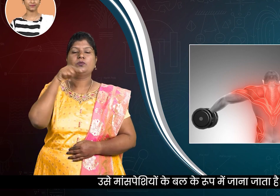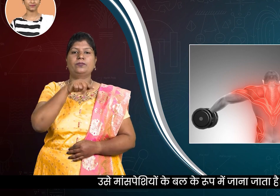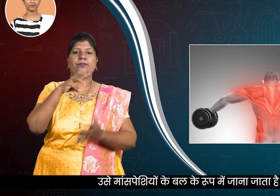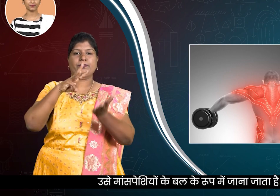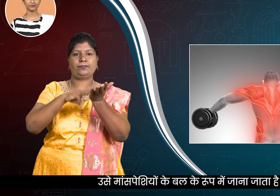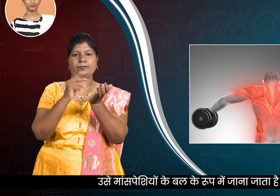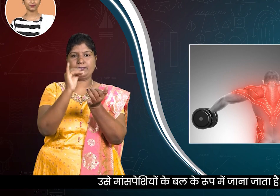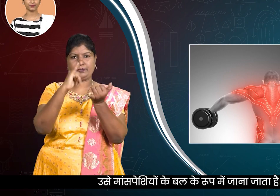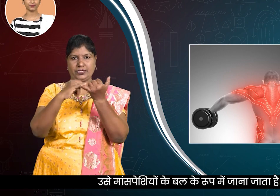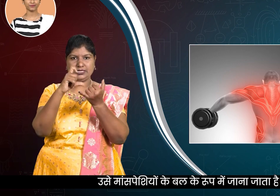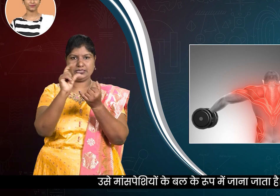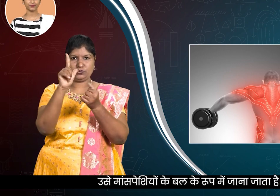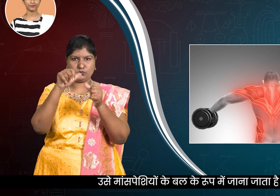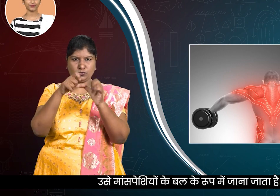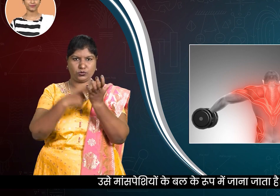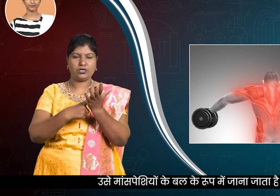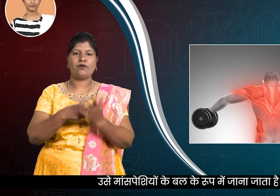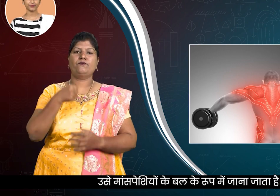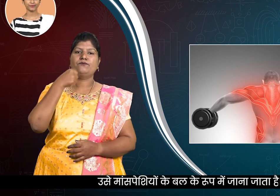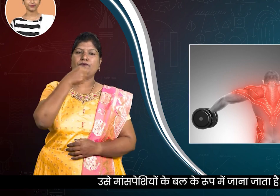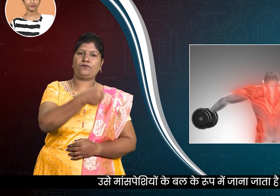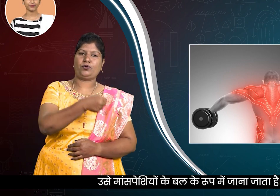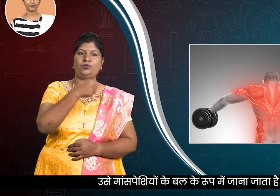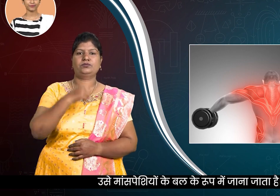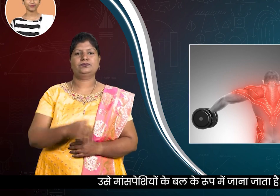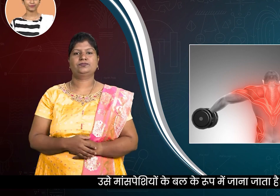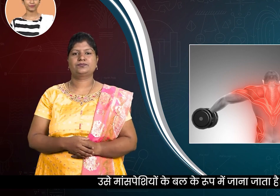में जाना जाता है।